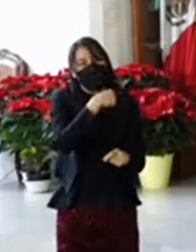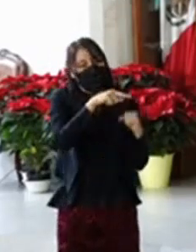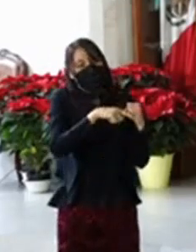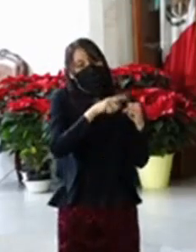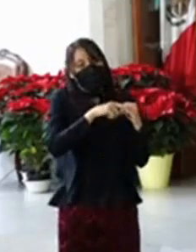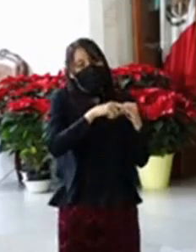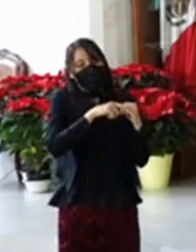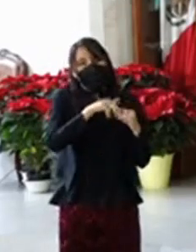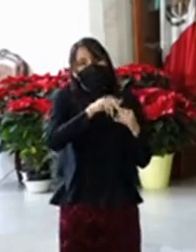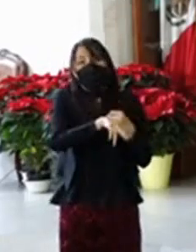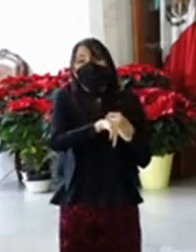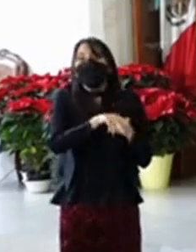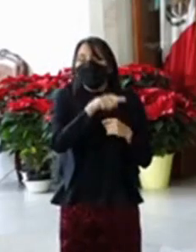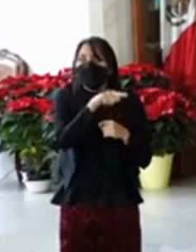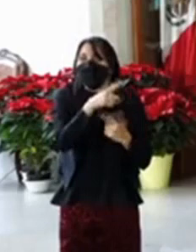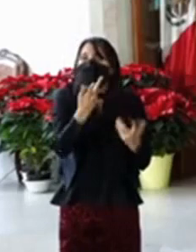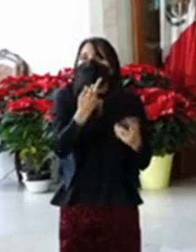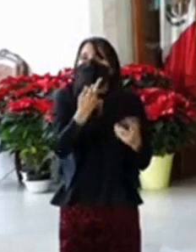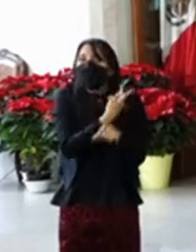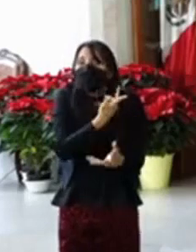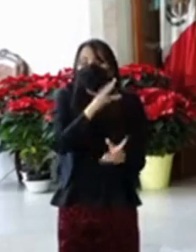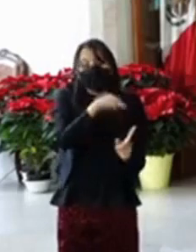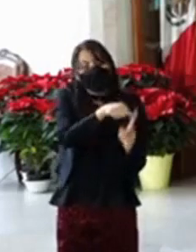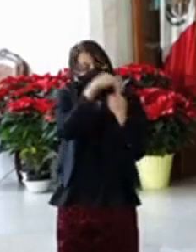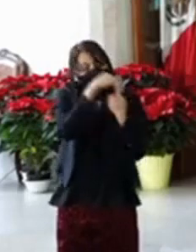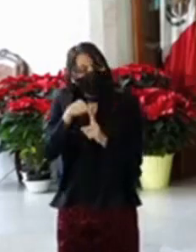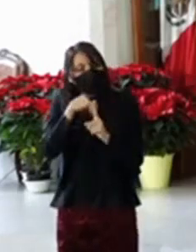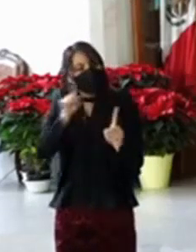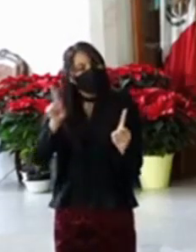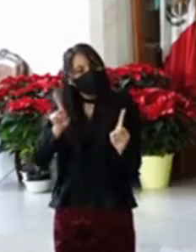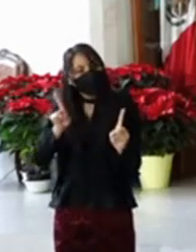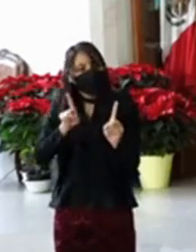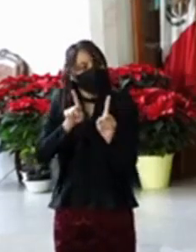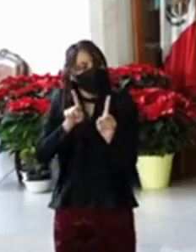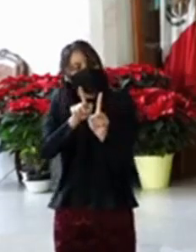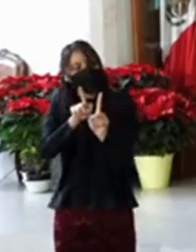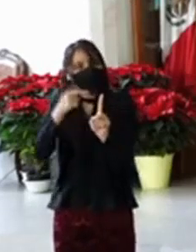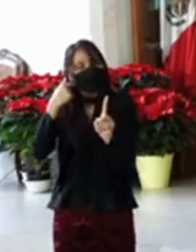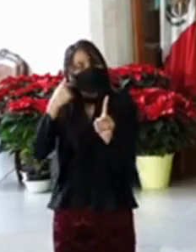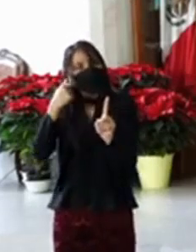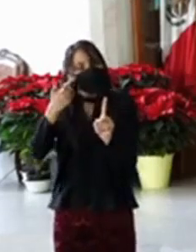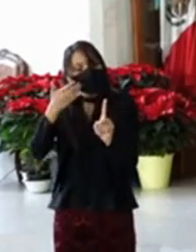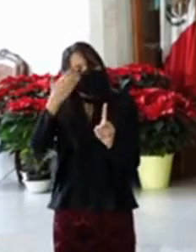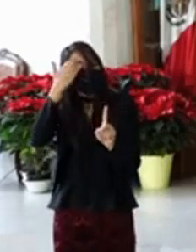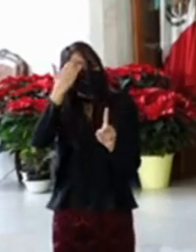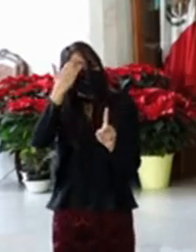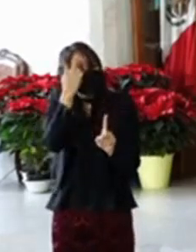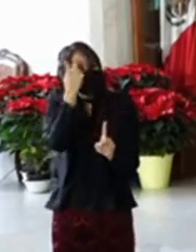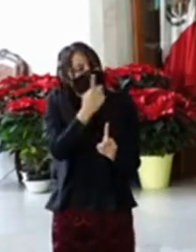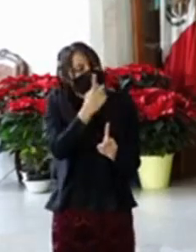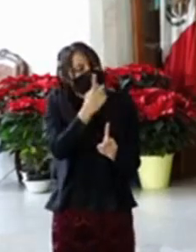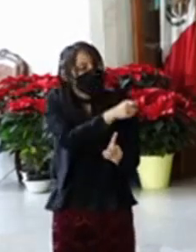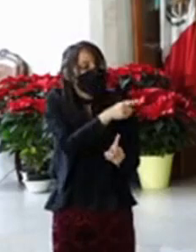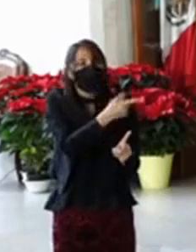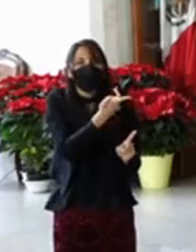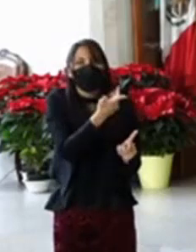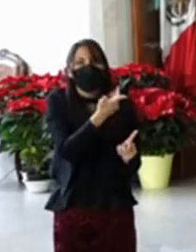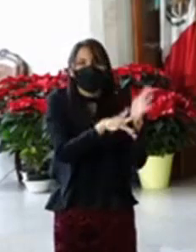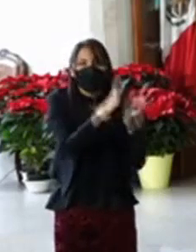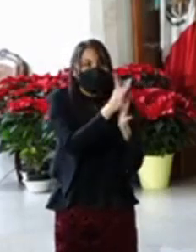Dios ha venido y ha dado entendimiento para conocer al que es verdadero,